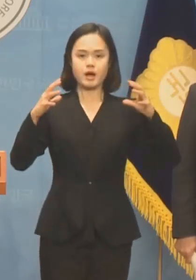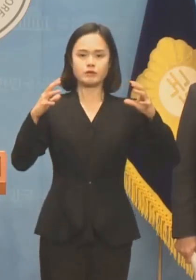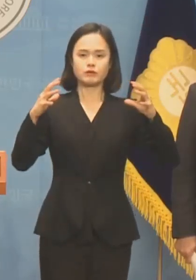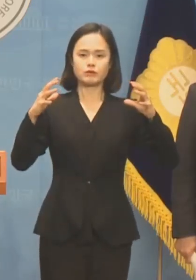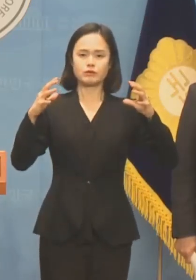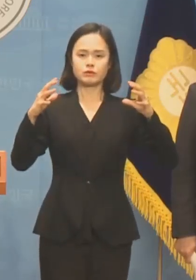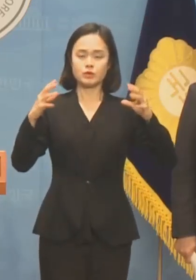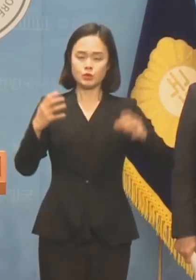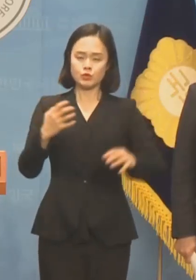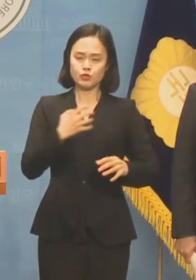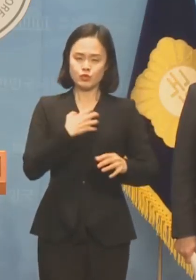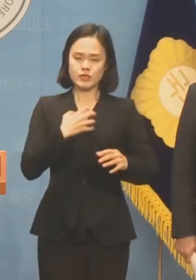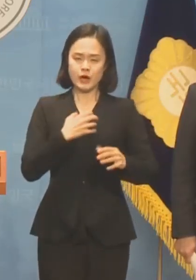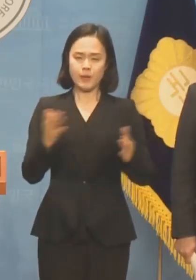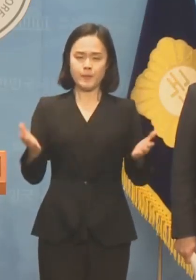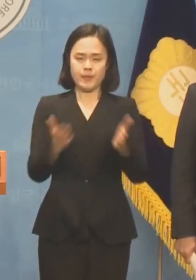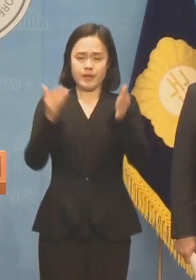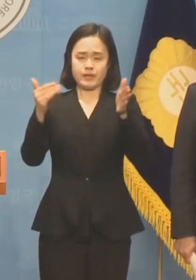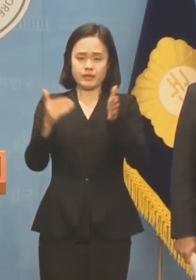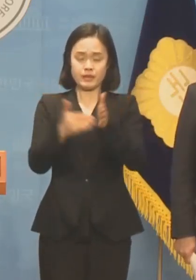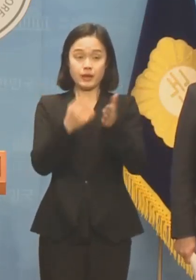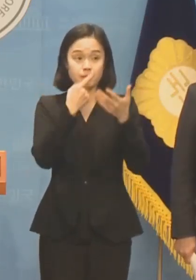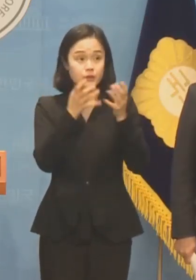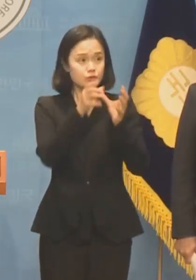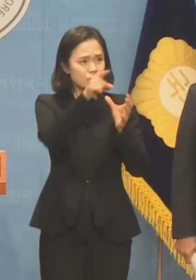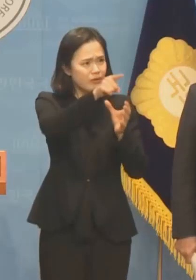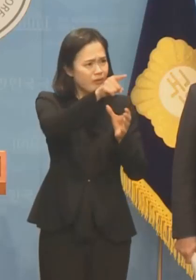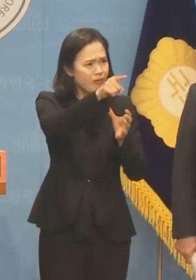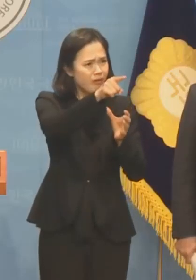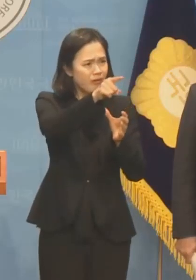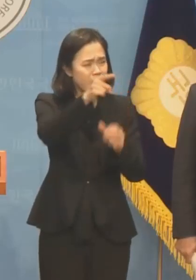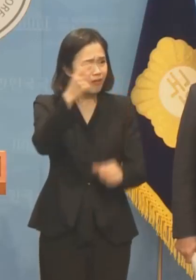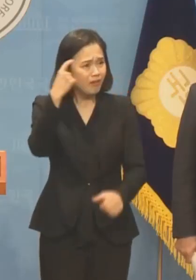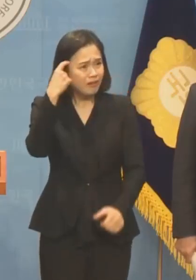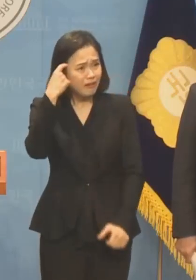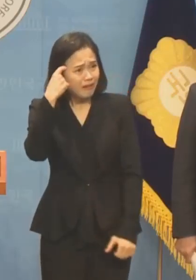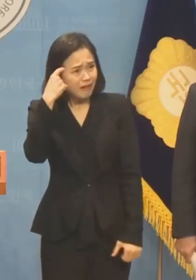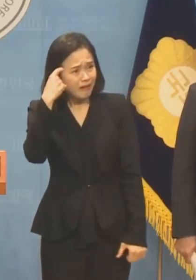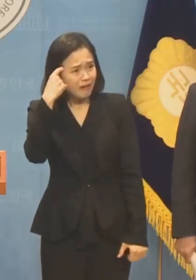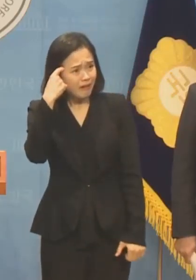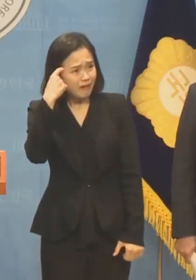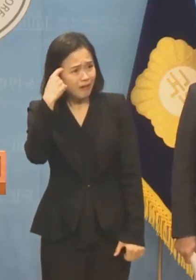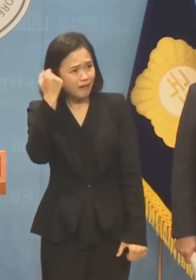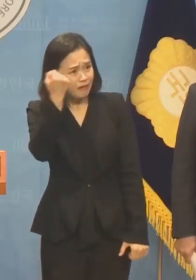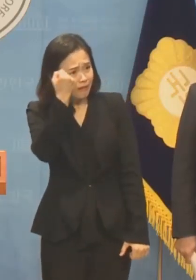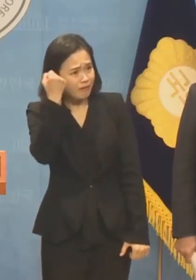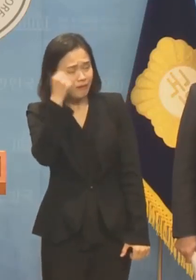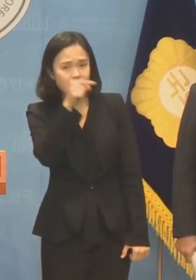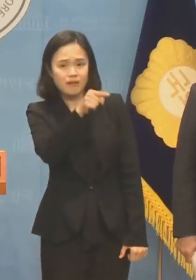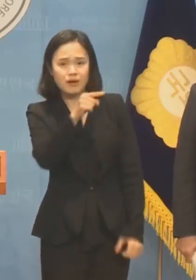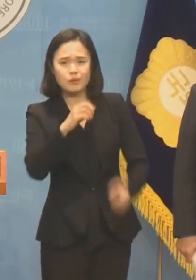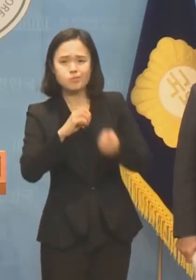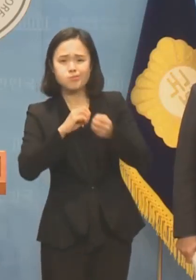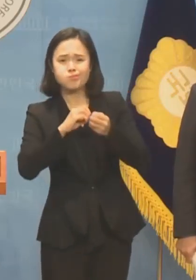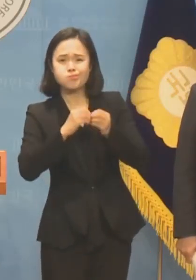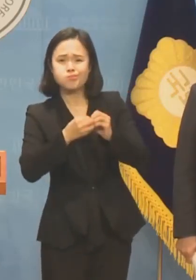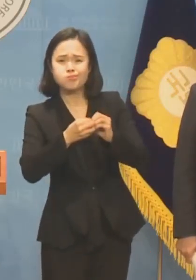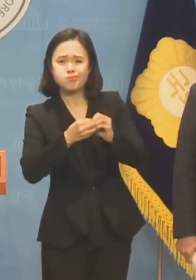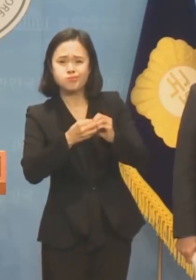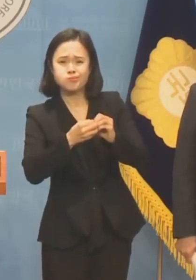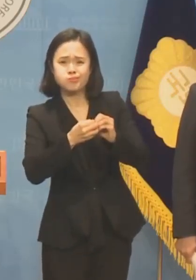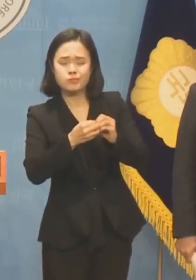목적을 행했다는 민주당의 종북적 인식은 북한의 거짓 선동과 괴를 같이